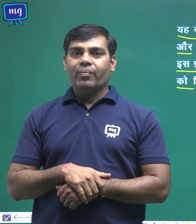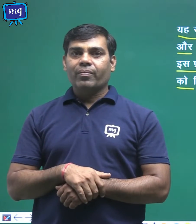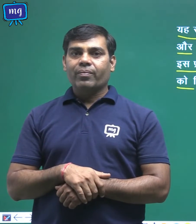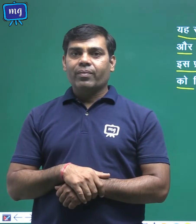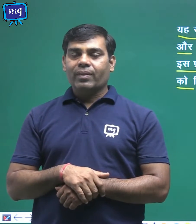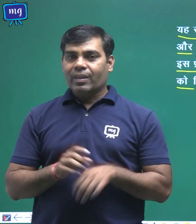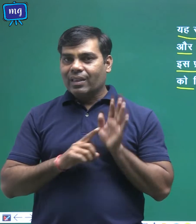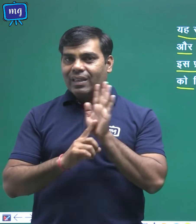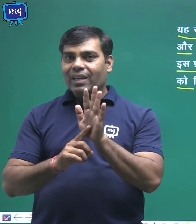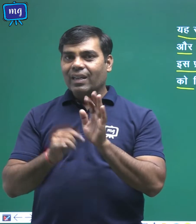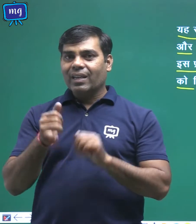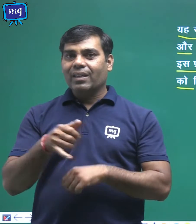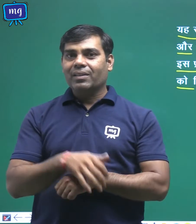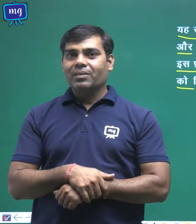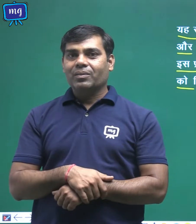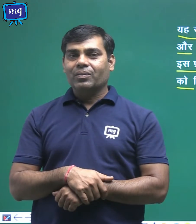दिखाया गया है।